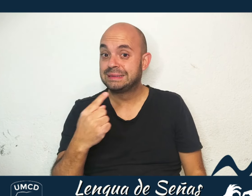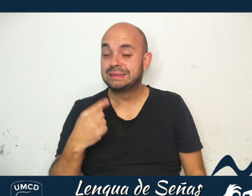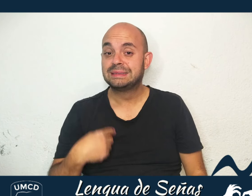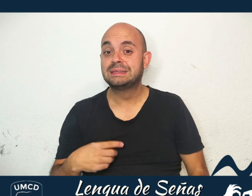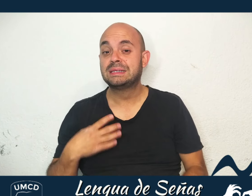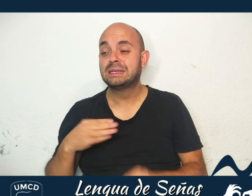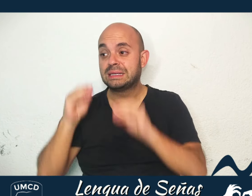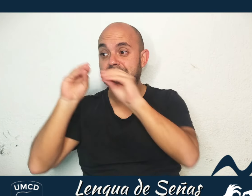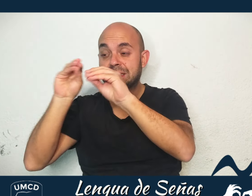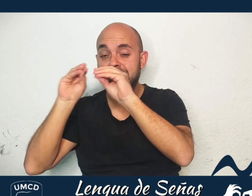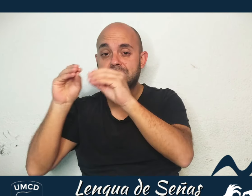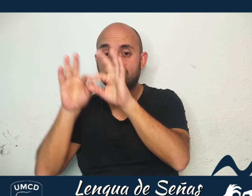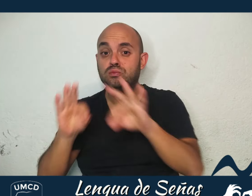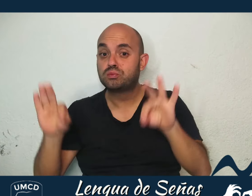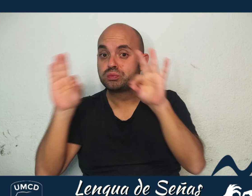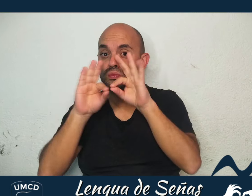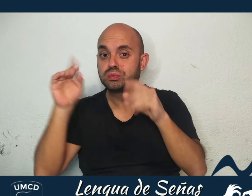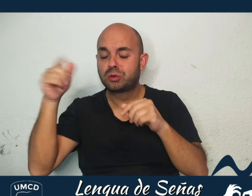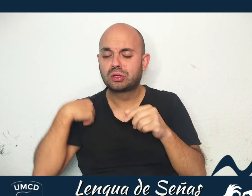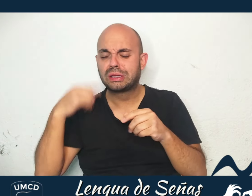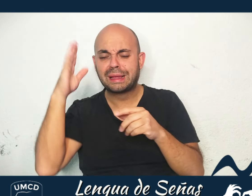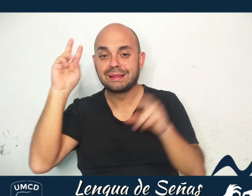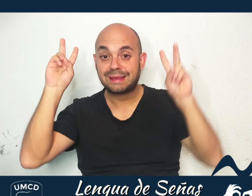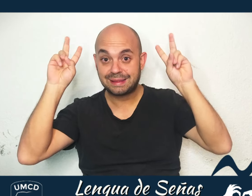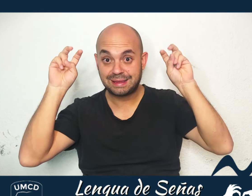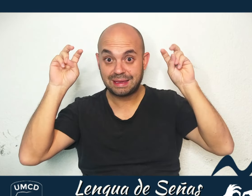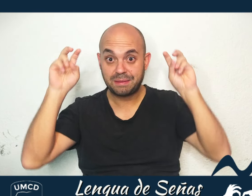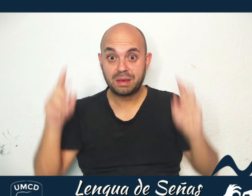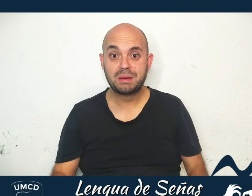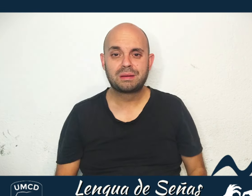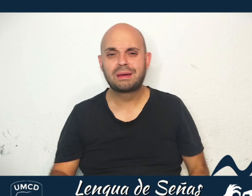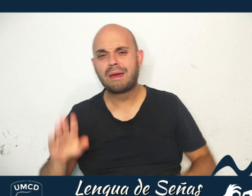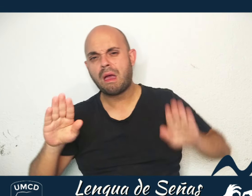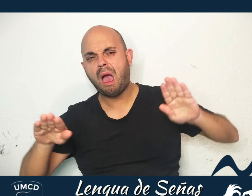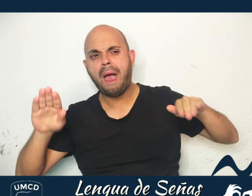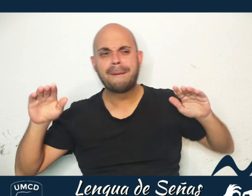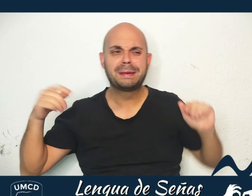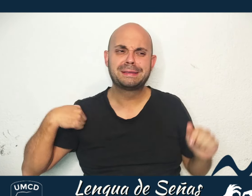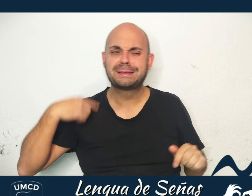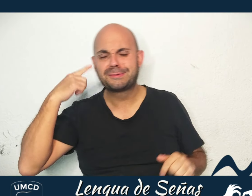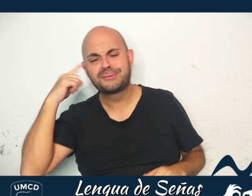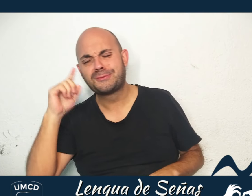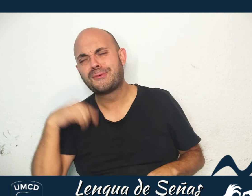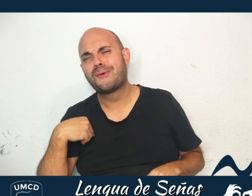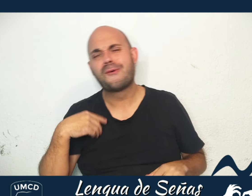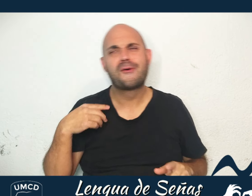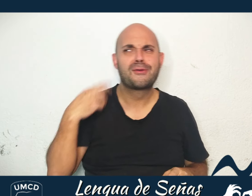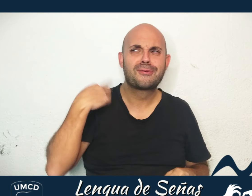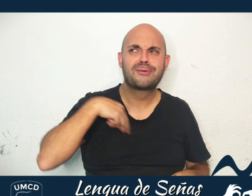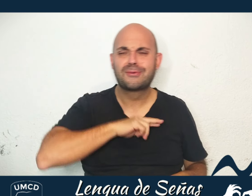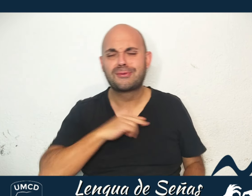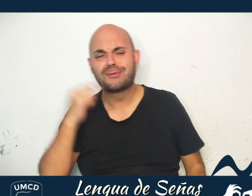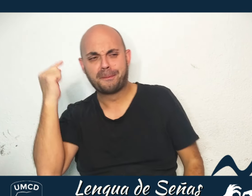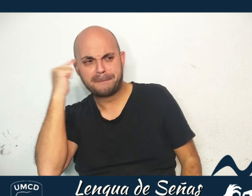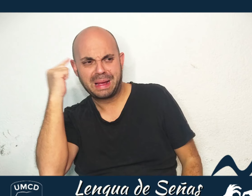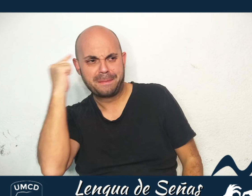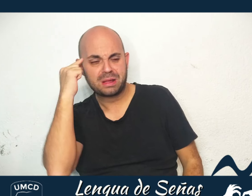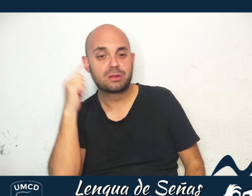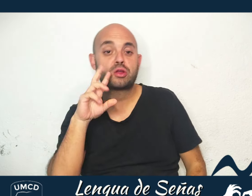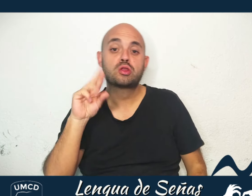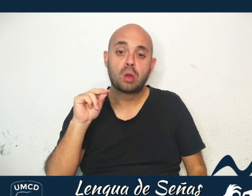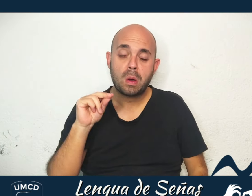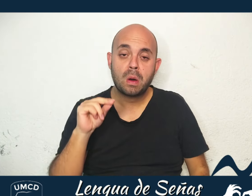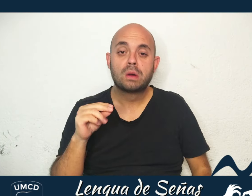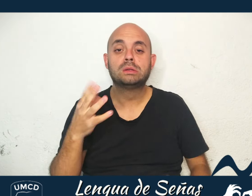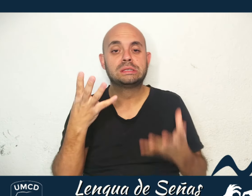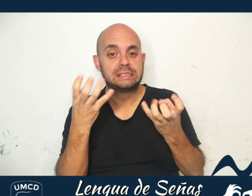ventana especial de su enseñanza para hablar de un evento que, aunque no se detuvo mucho para explicar, quiso dar a entender de